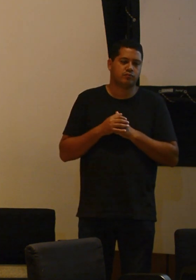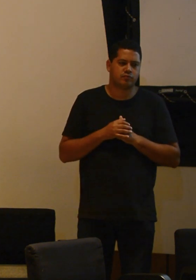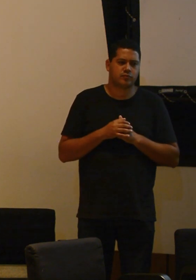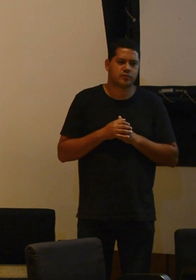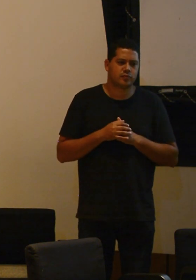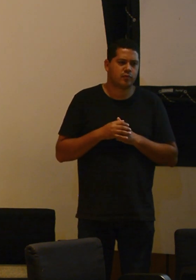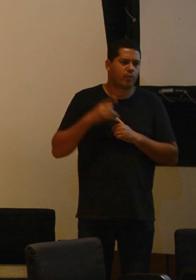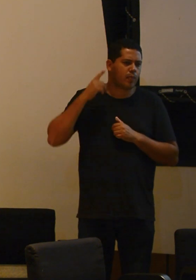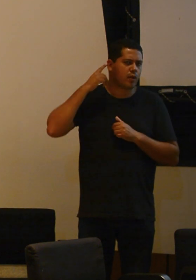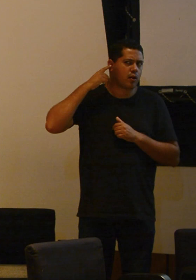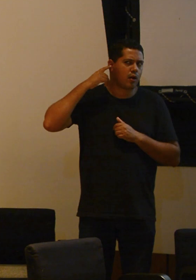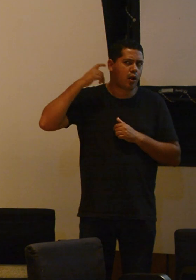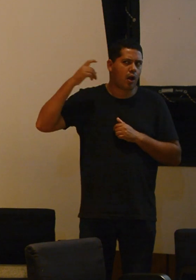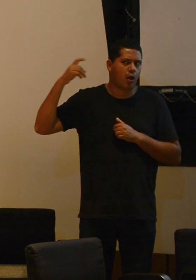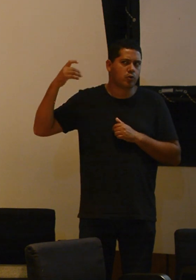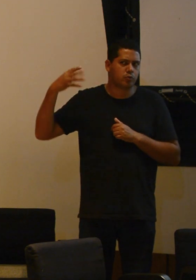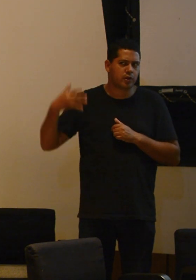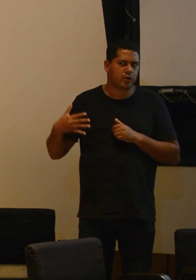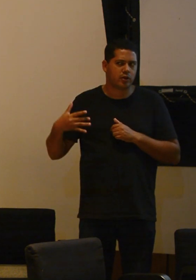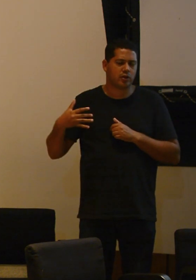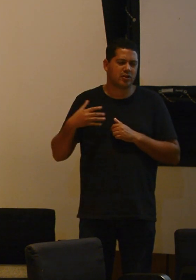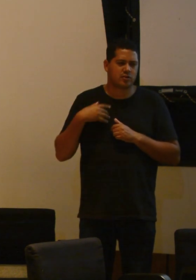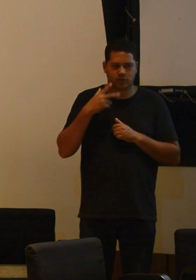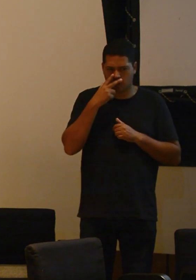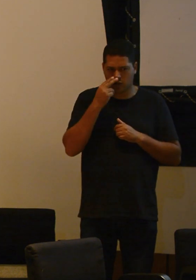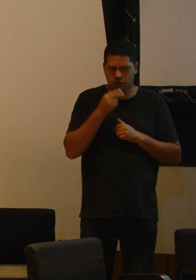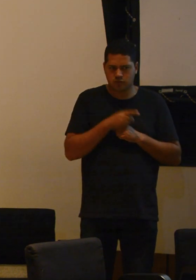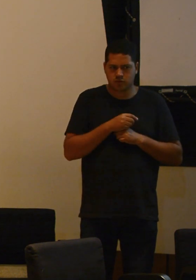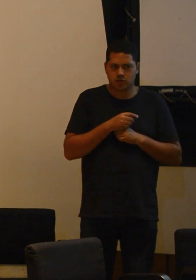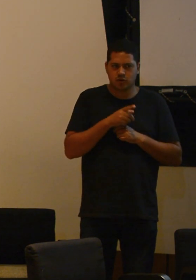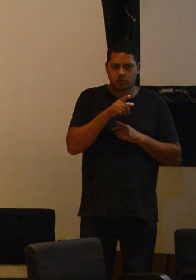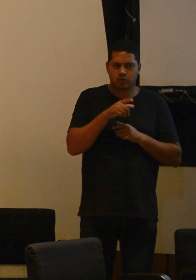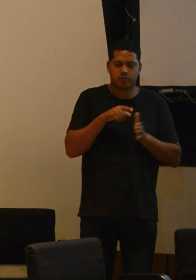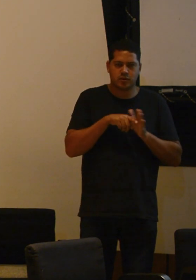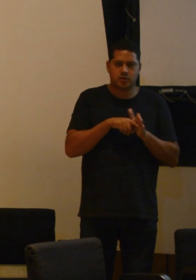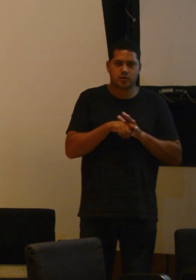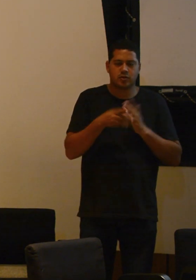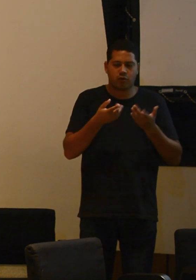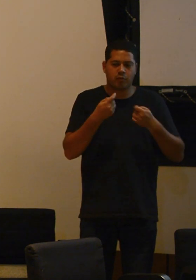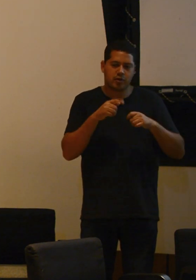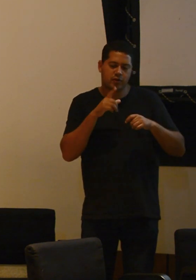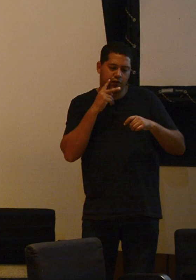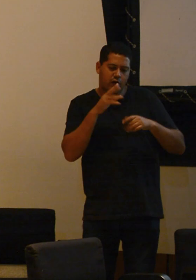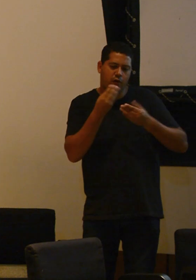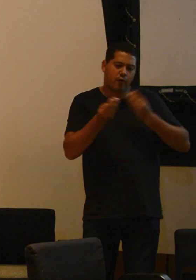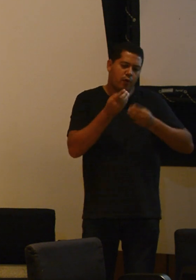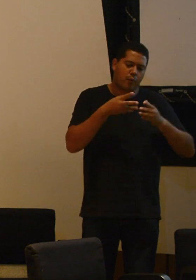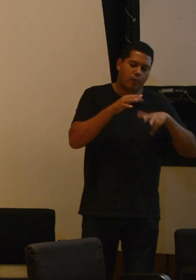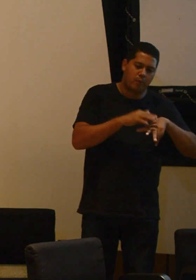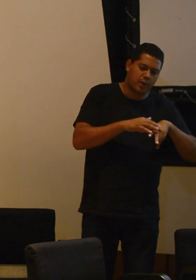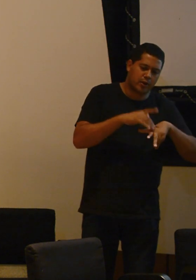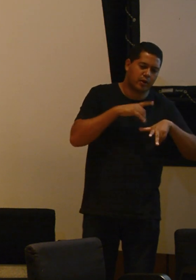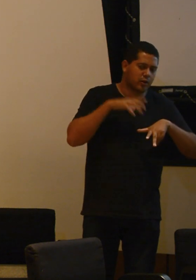único teste que consegue medir a audição, mensurar o quanto aquele paciente está escutando para sons